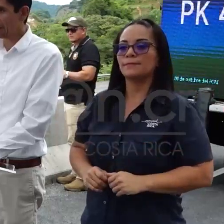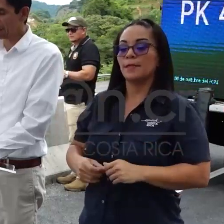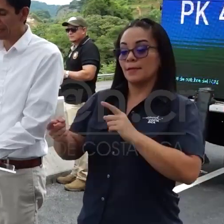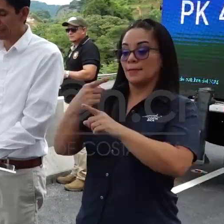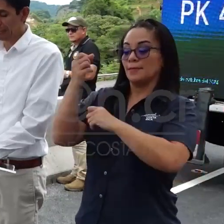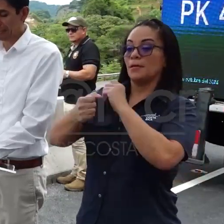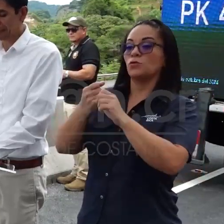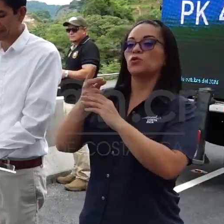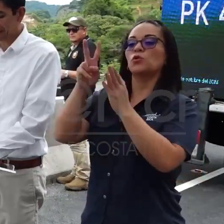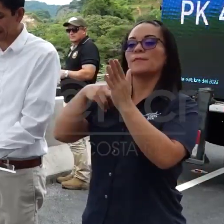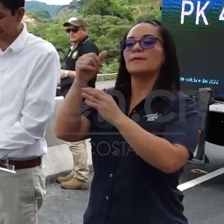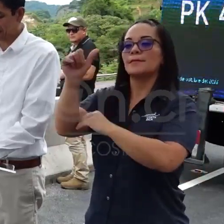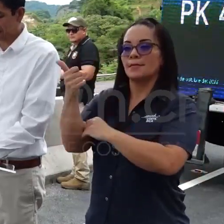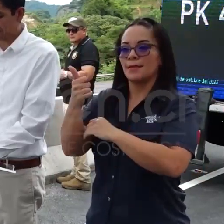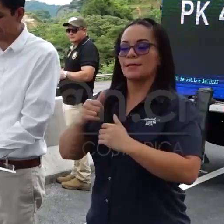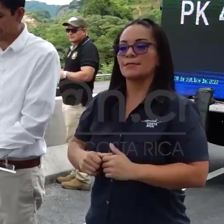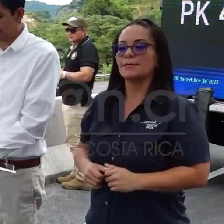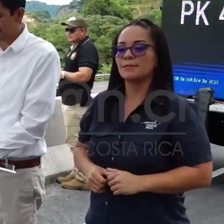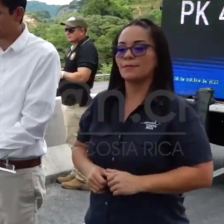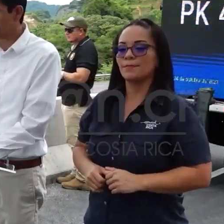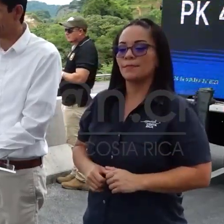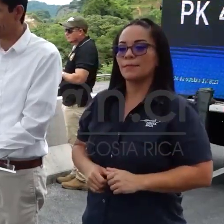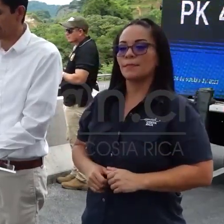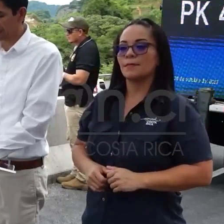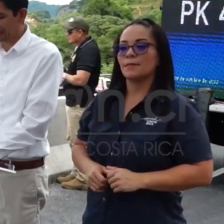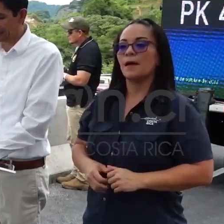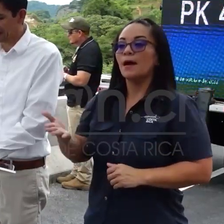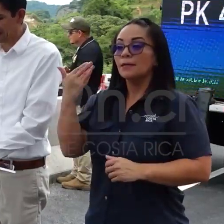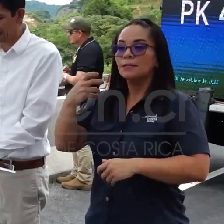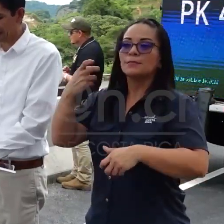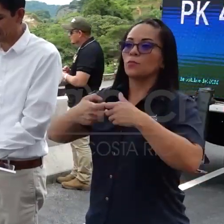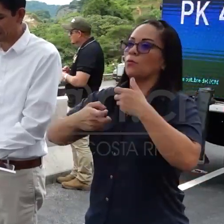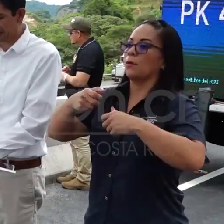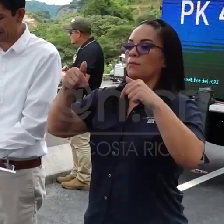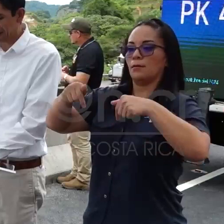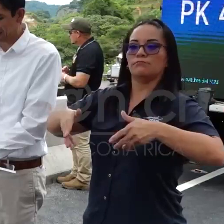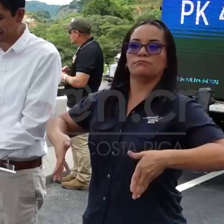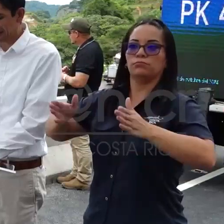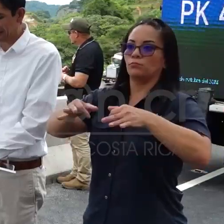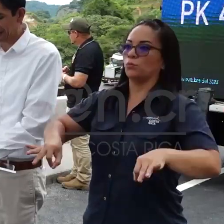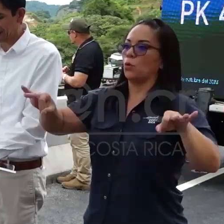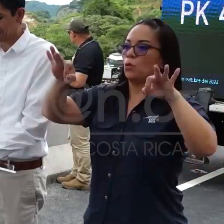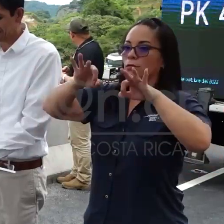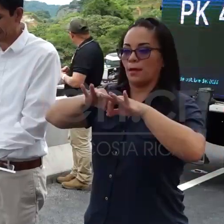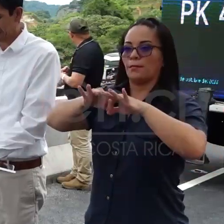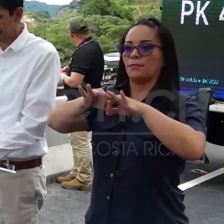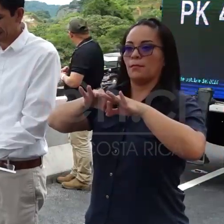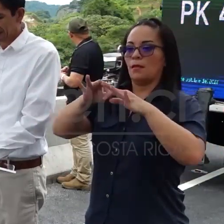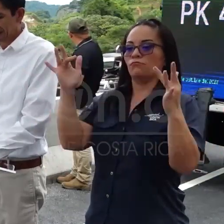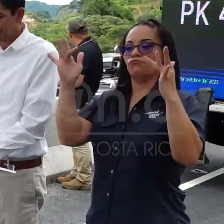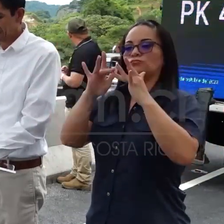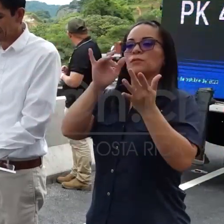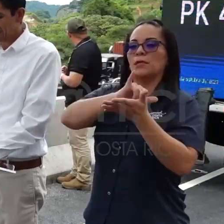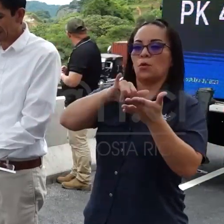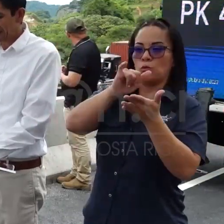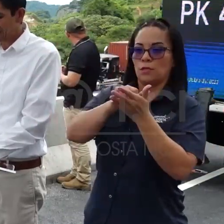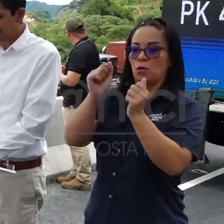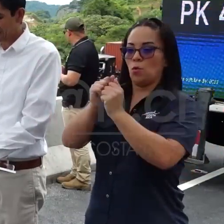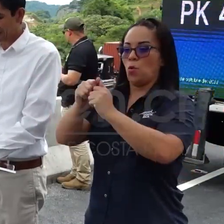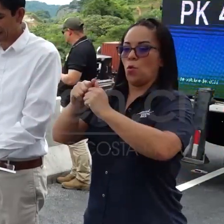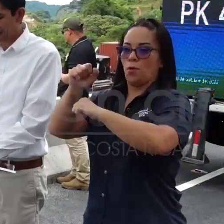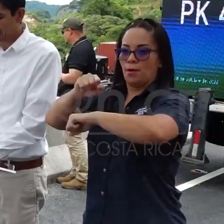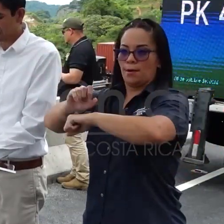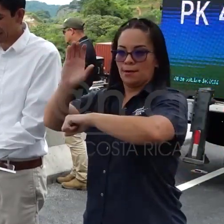Desde el año 2010, teniendo problemas con esta importante vía que comunica San José y Caldera, hemos